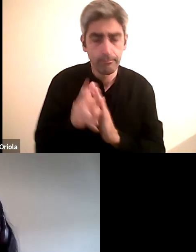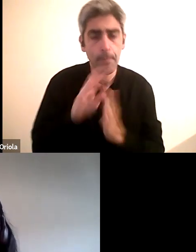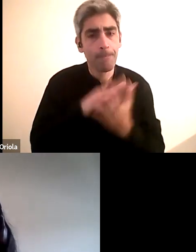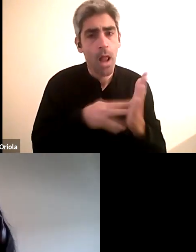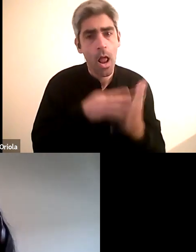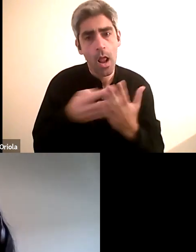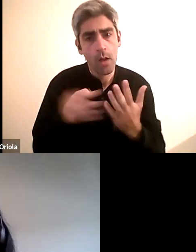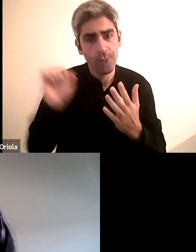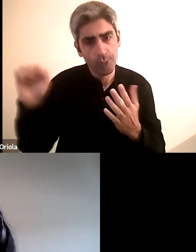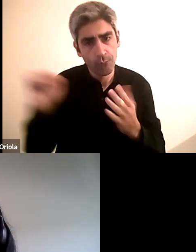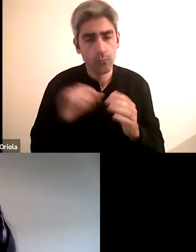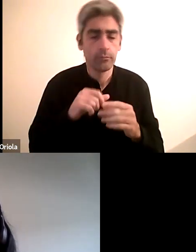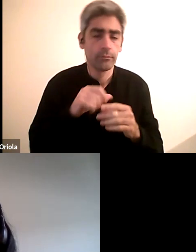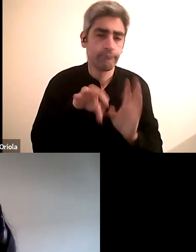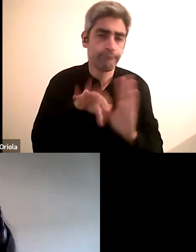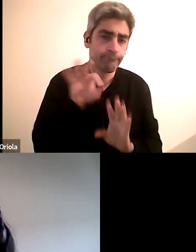ou seja,